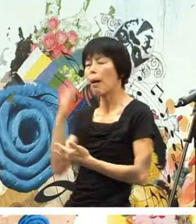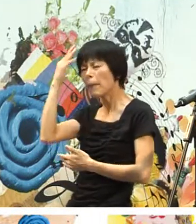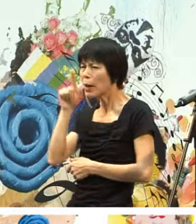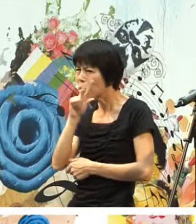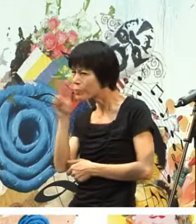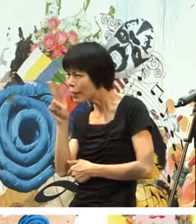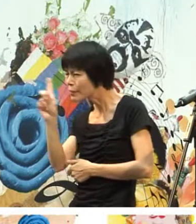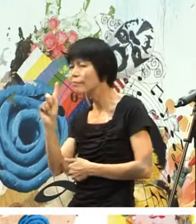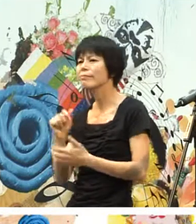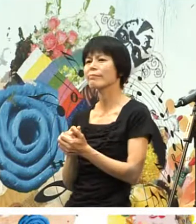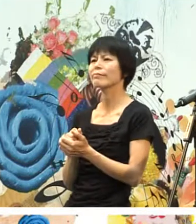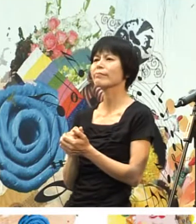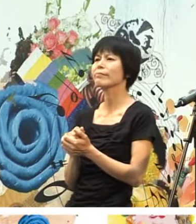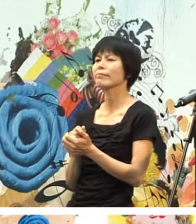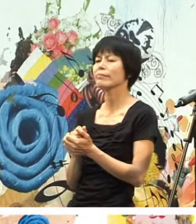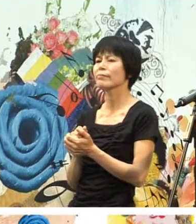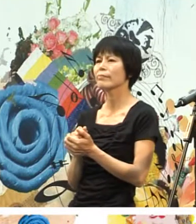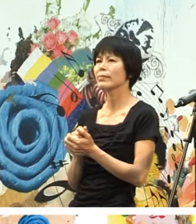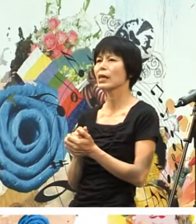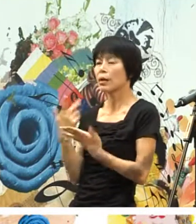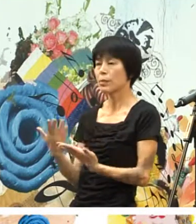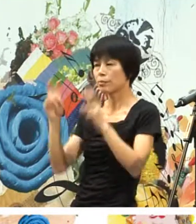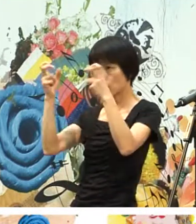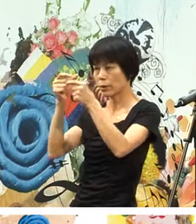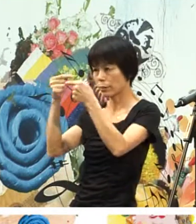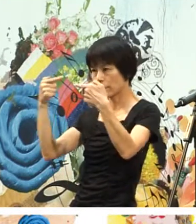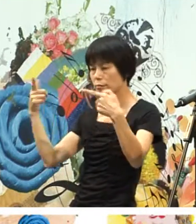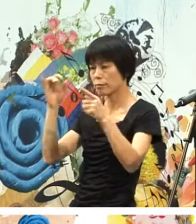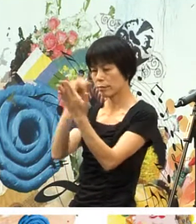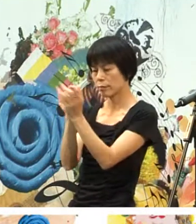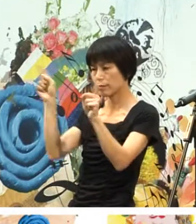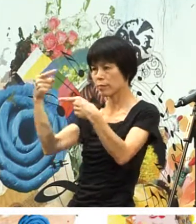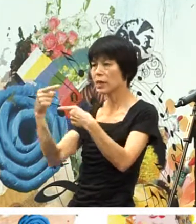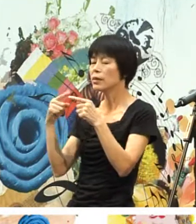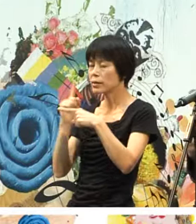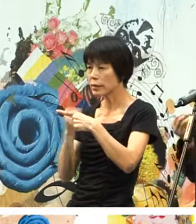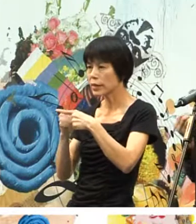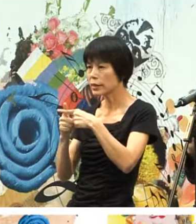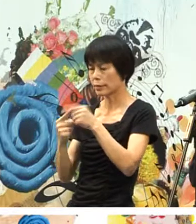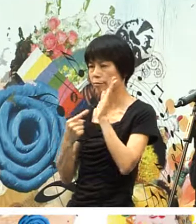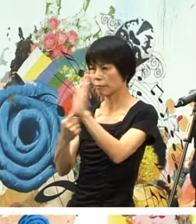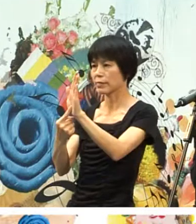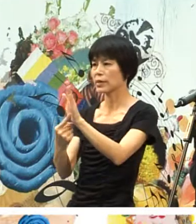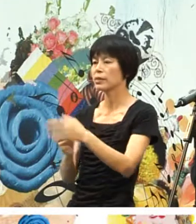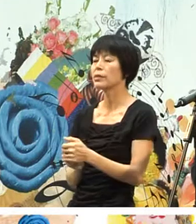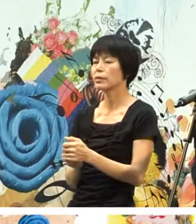的時候，其實今一次多一點的藝術節就是顯示了這種精